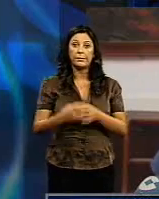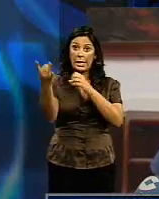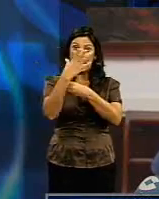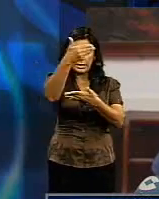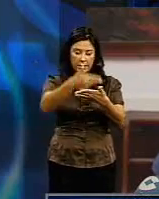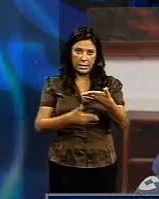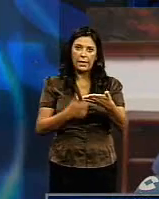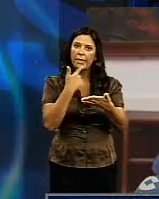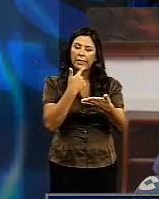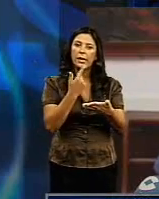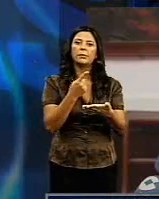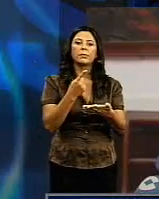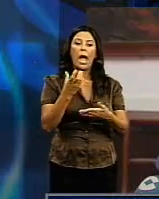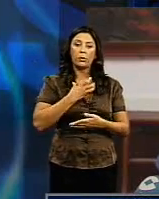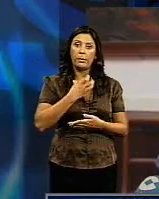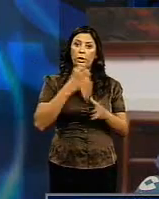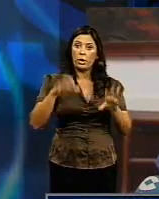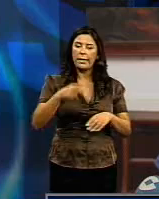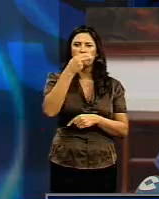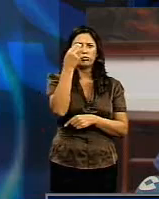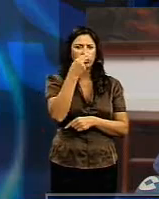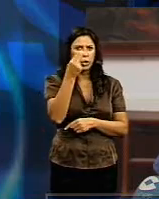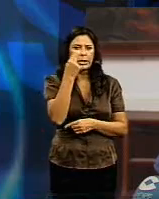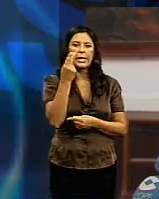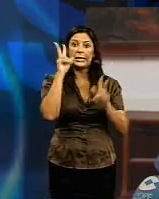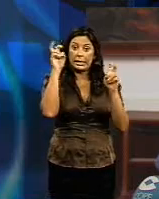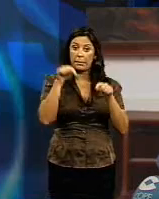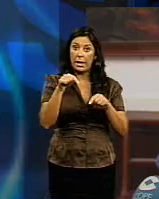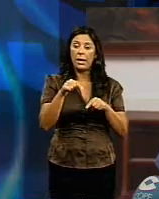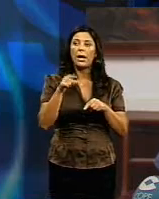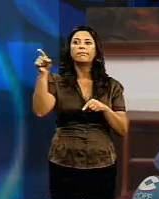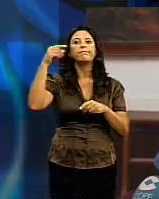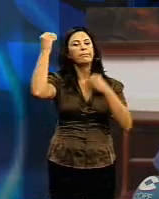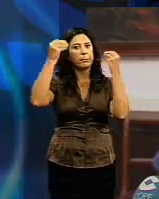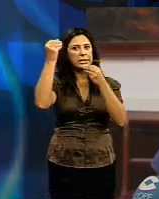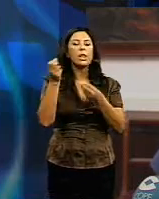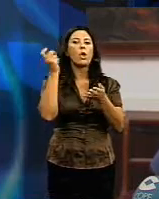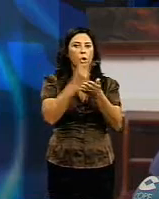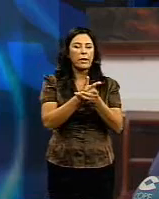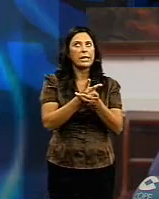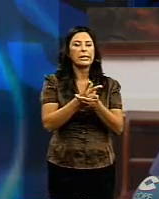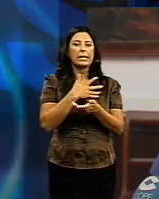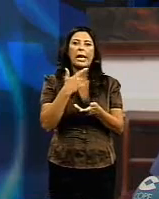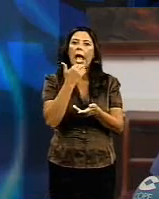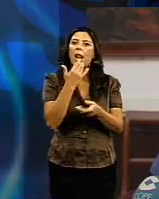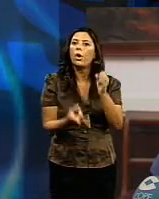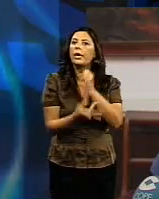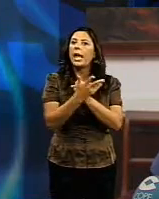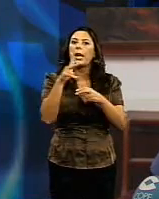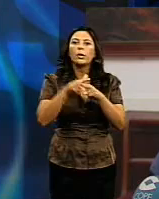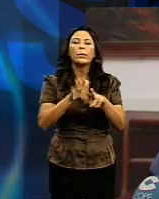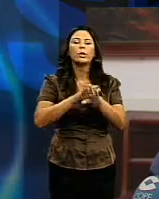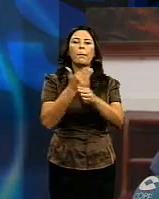ante el interés mostrado por el propio ayuntamiento de la ciudad, están valorando positivamente establecer un instrumento